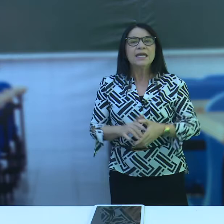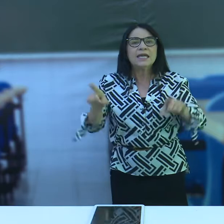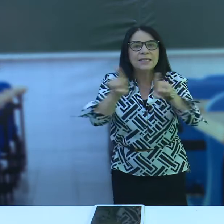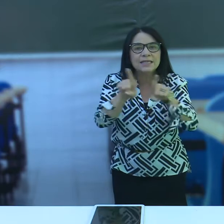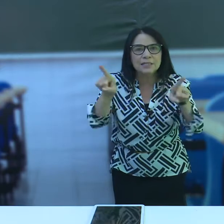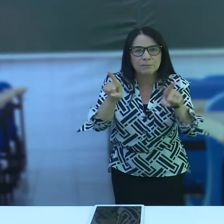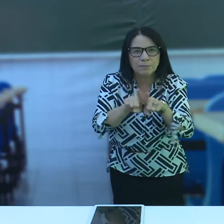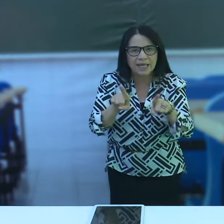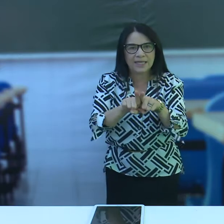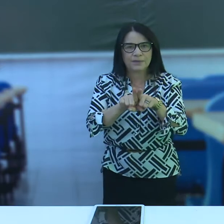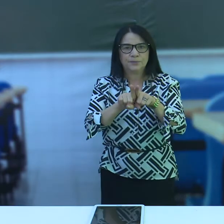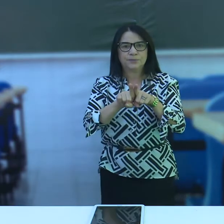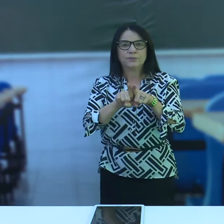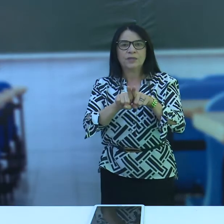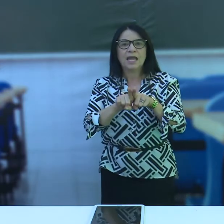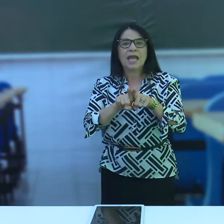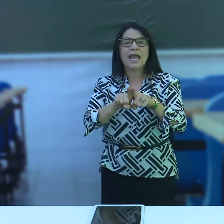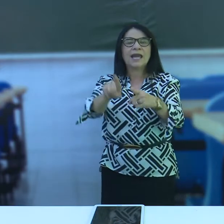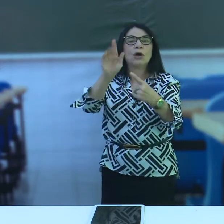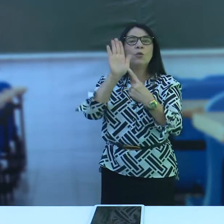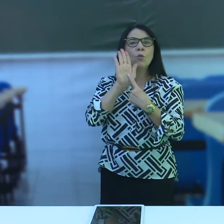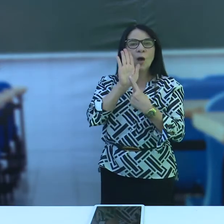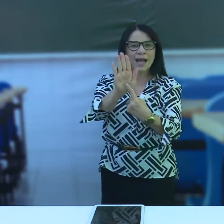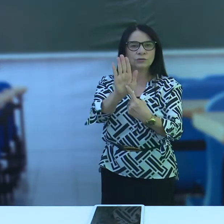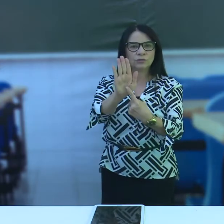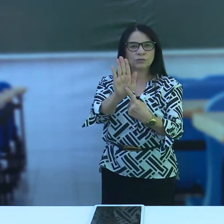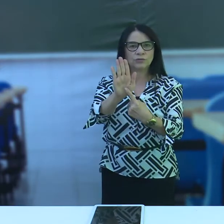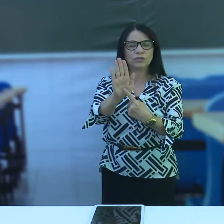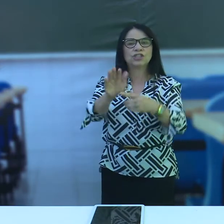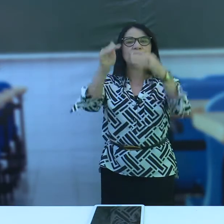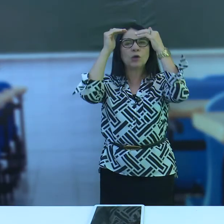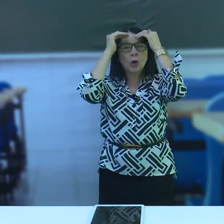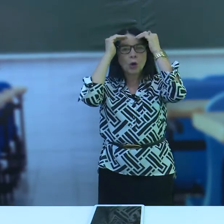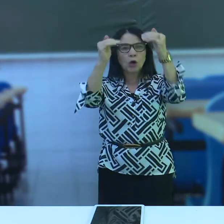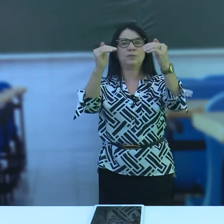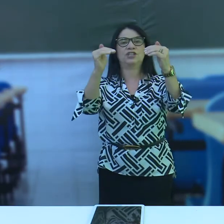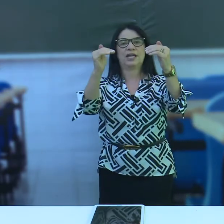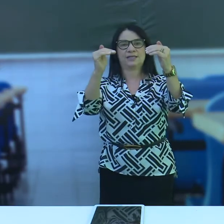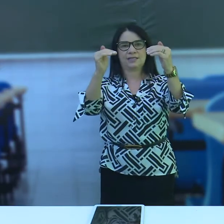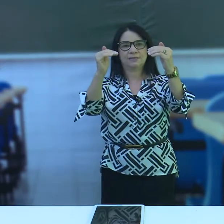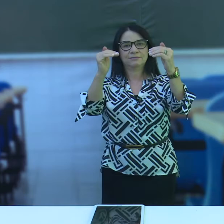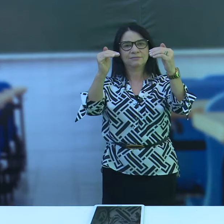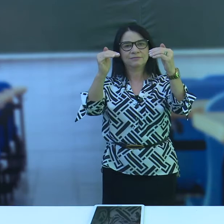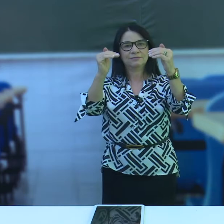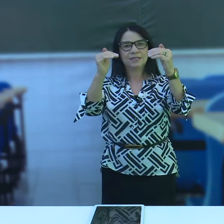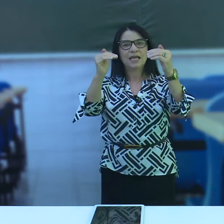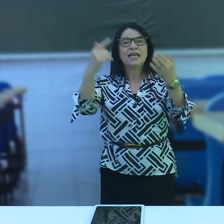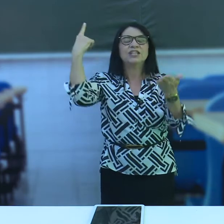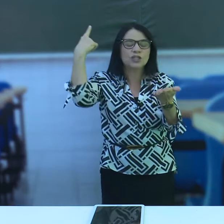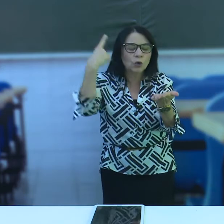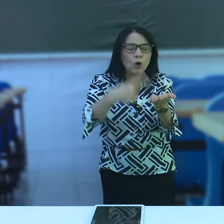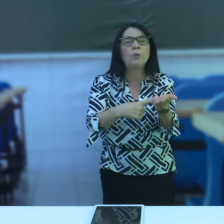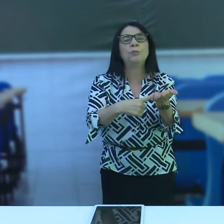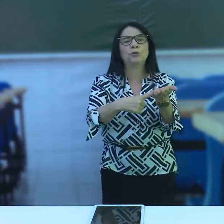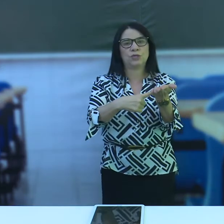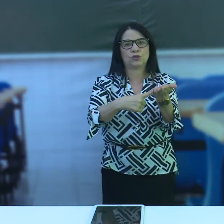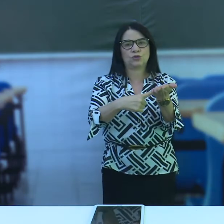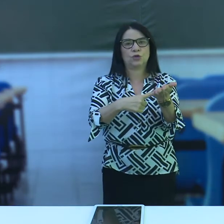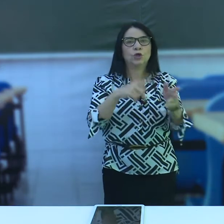E também era um ato de obediência e de compromisso